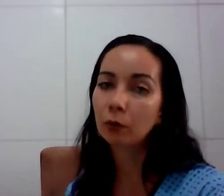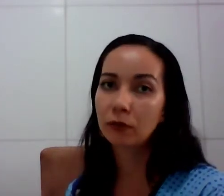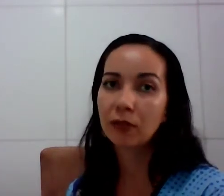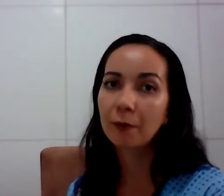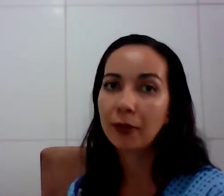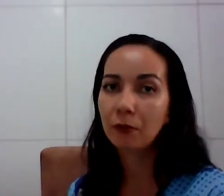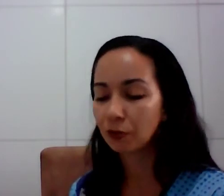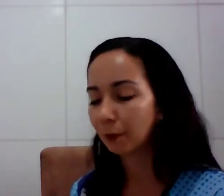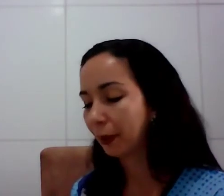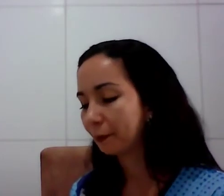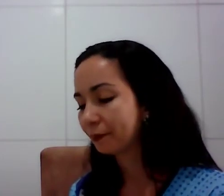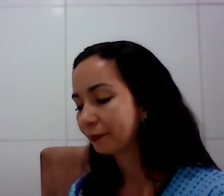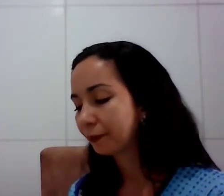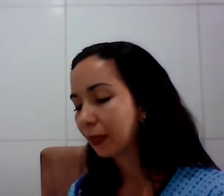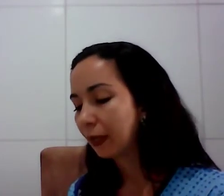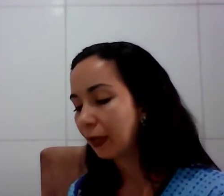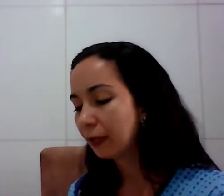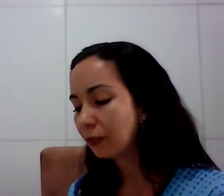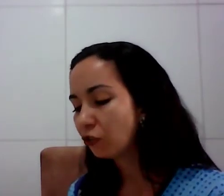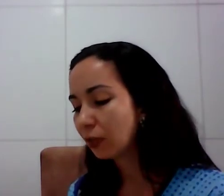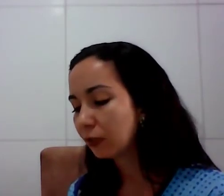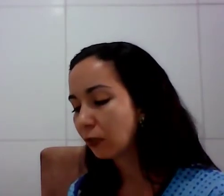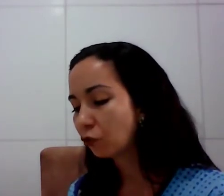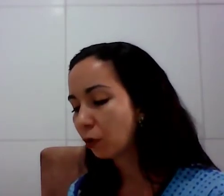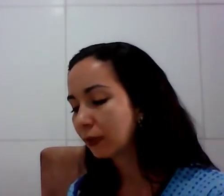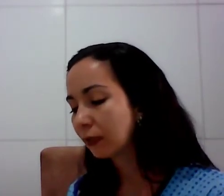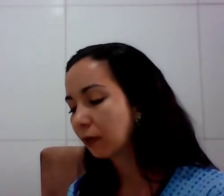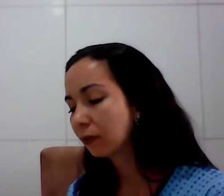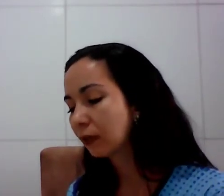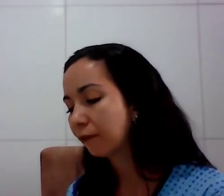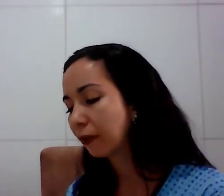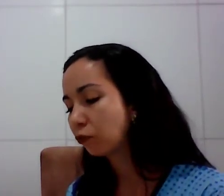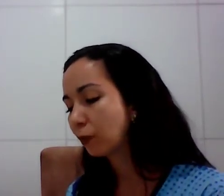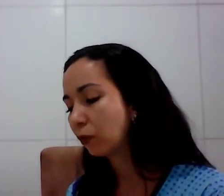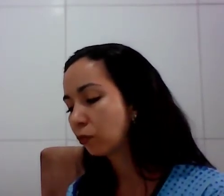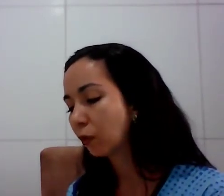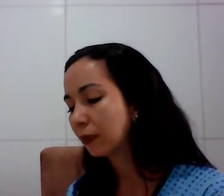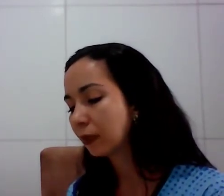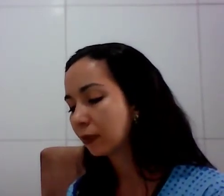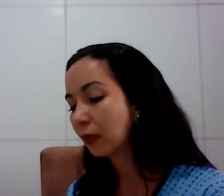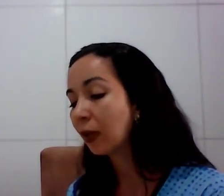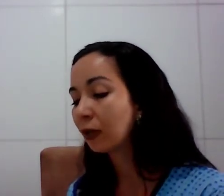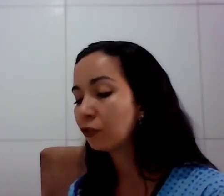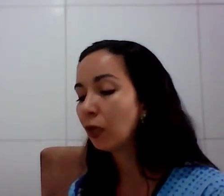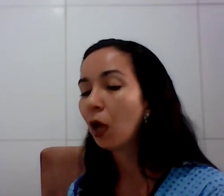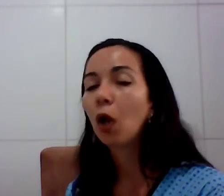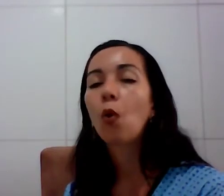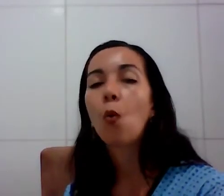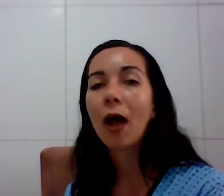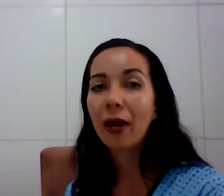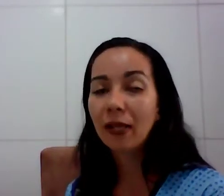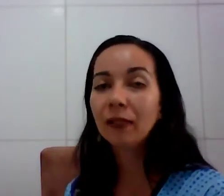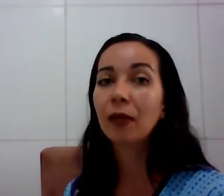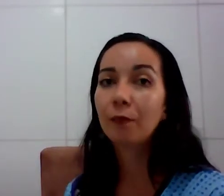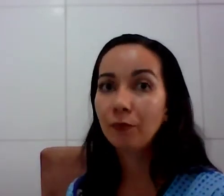outros abrigos também. Esses desenhos começaram a ser feitos pelos homens há cerca de 40